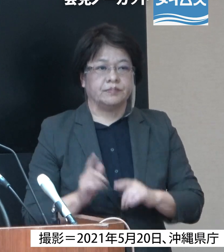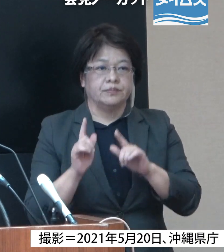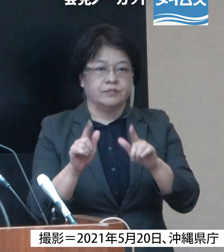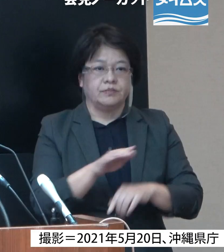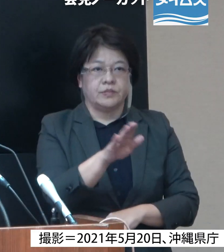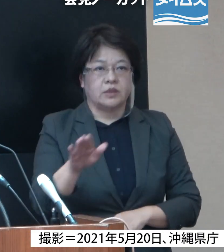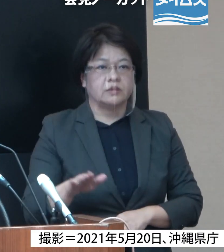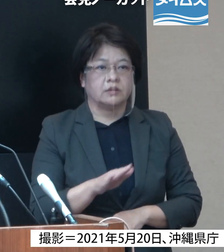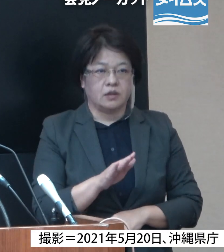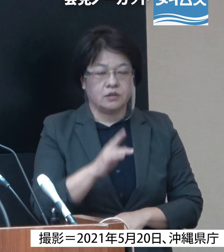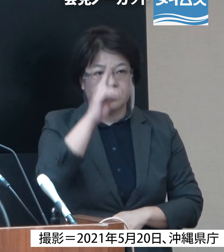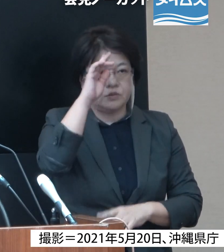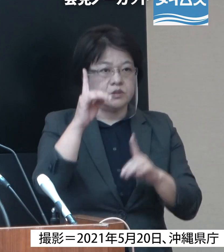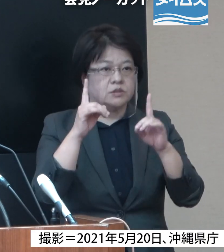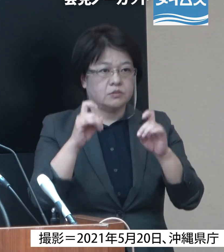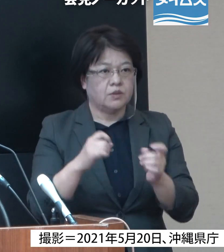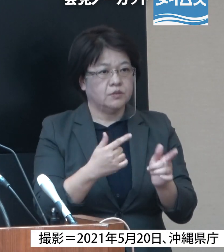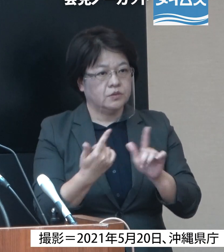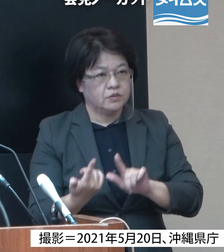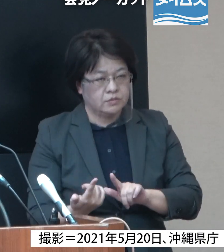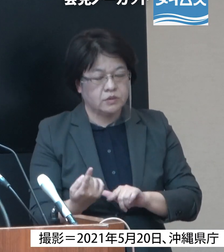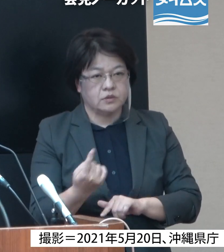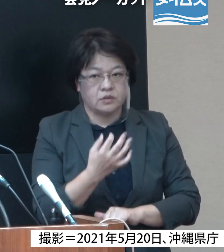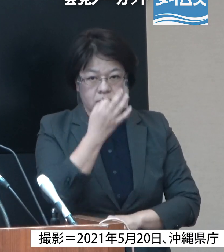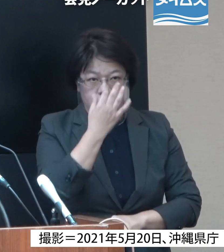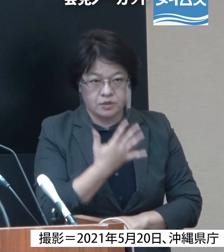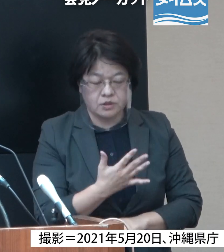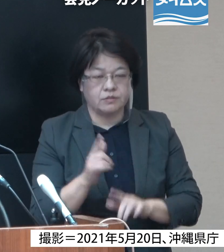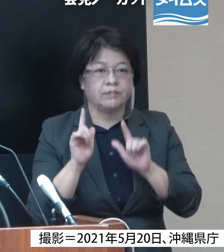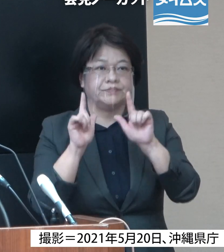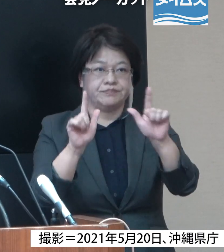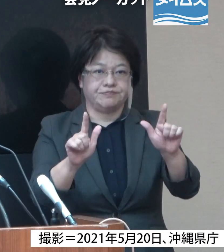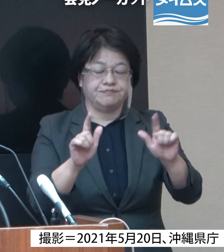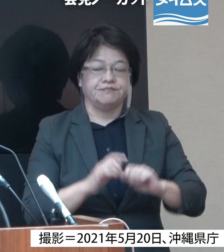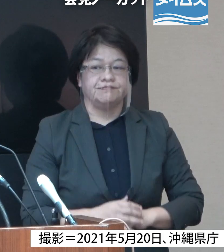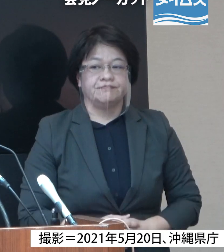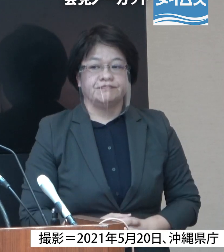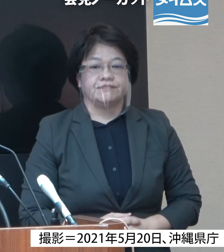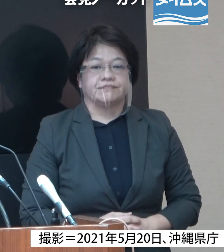はい、最後数秒中になります。すいません、遅くなりましたが、発表させていただきます。